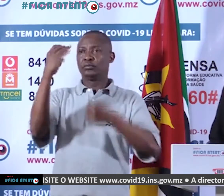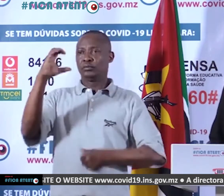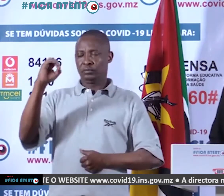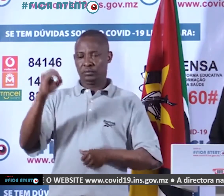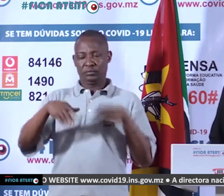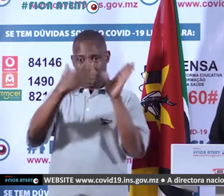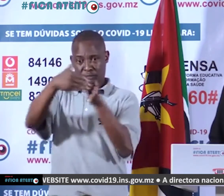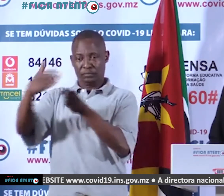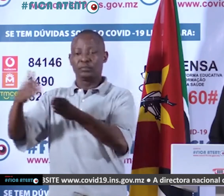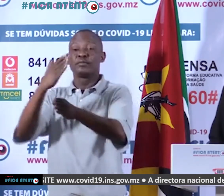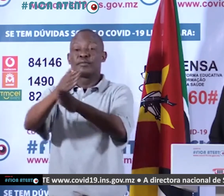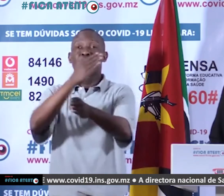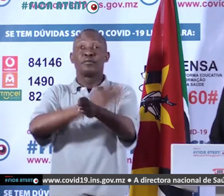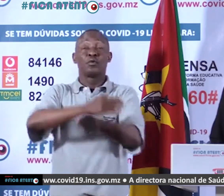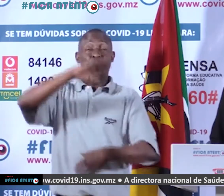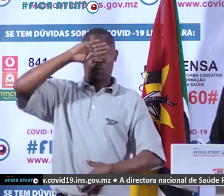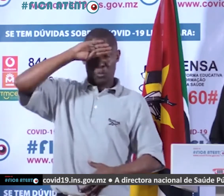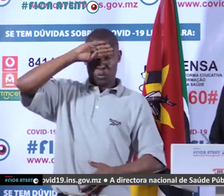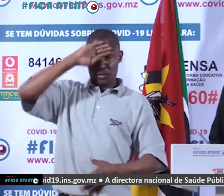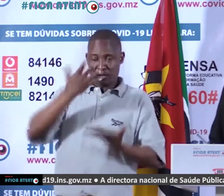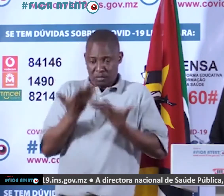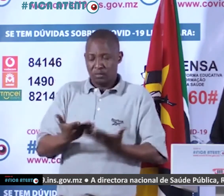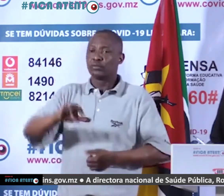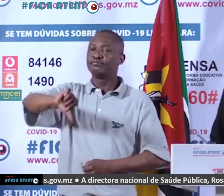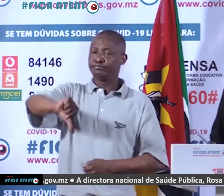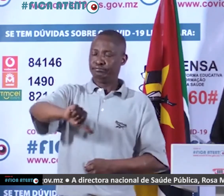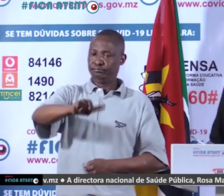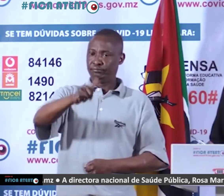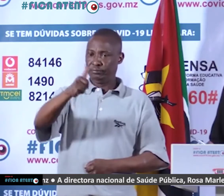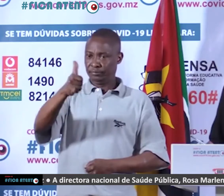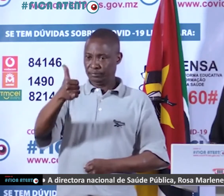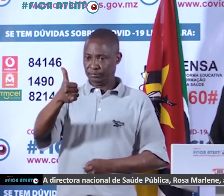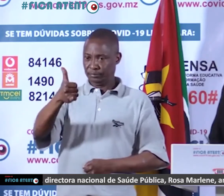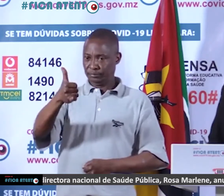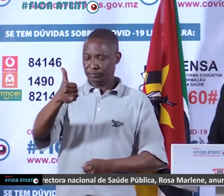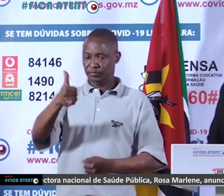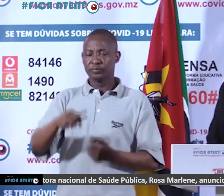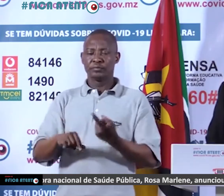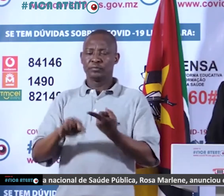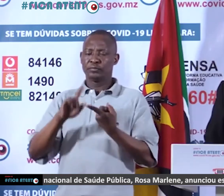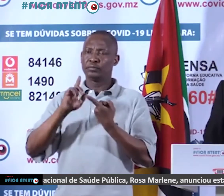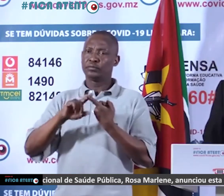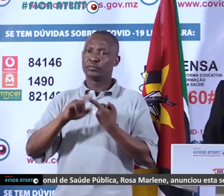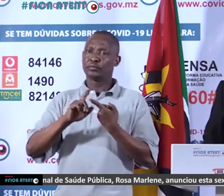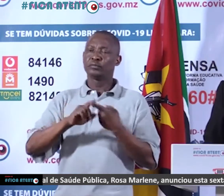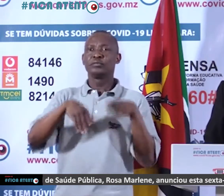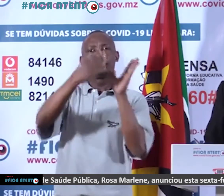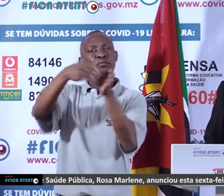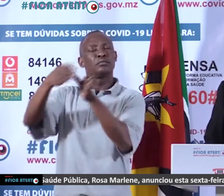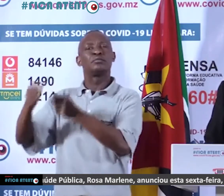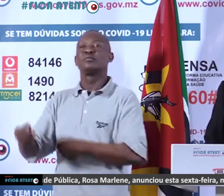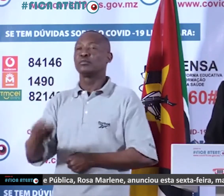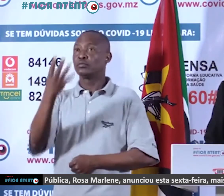totalmente recuperadas de infecção de Covid-19 e, lamentavelmente, os 4 óbitos que